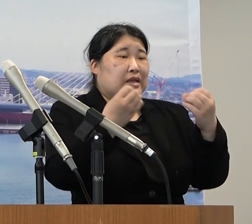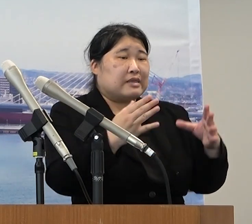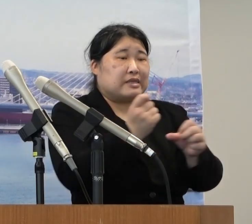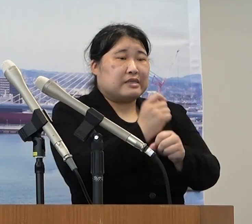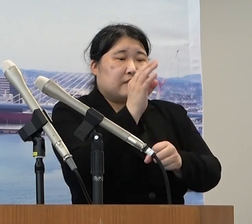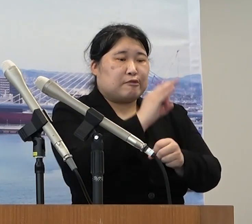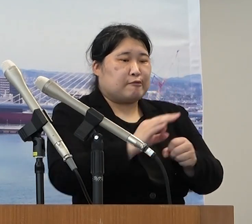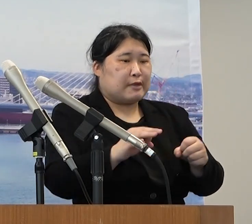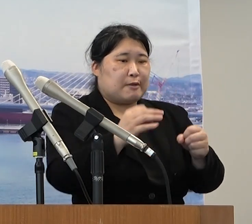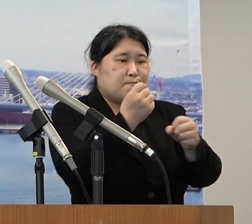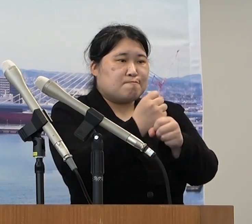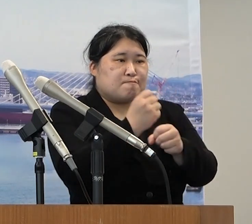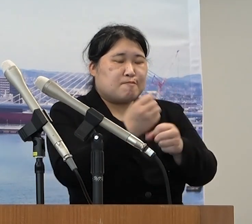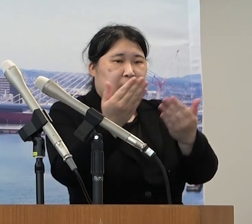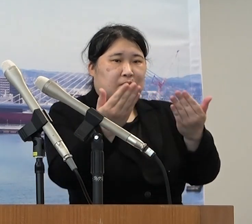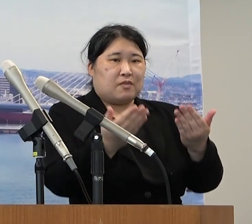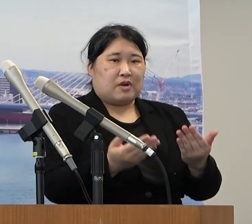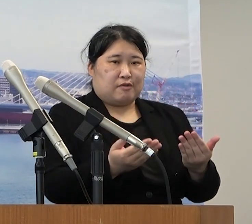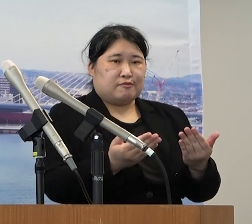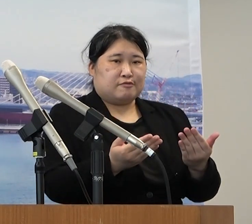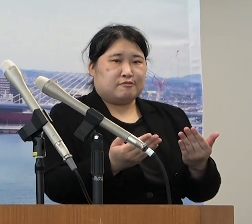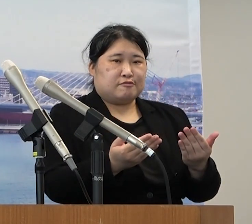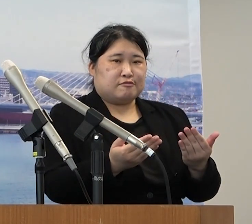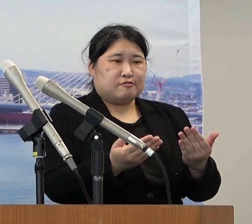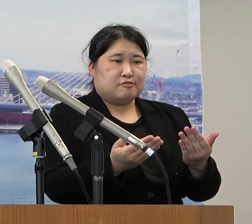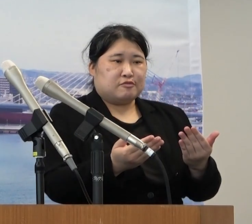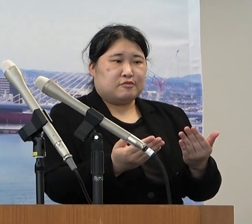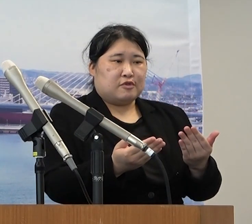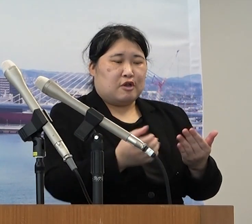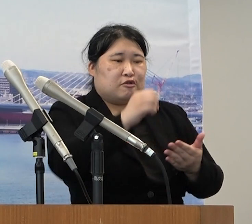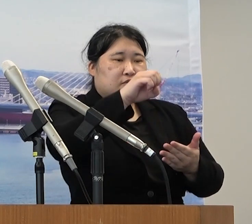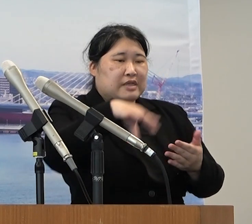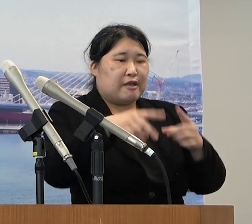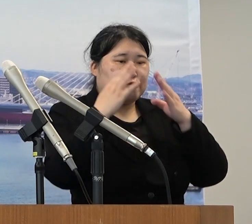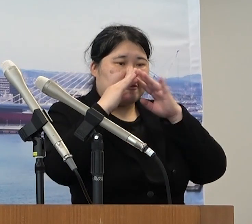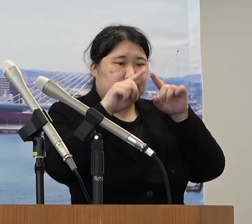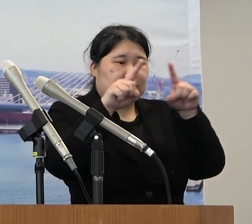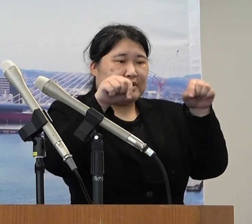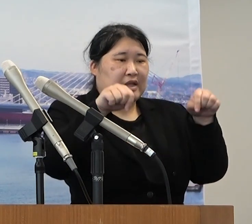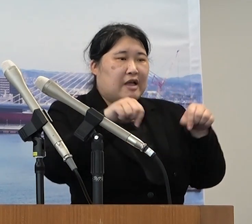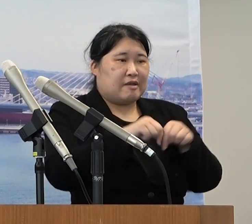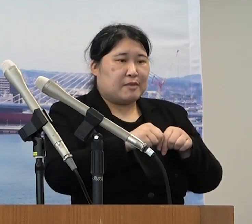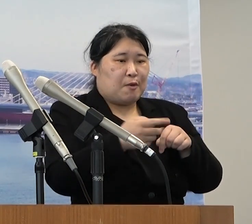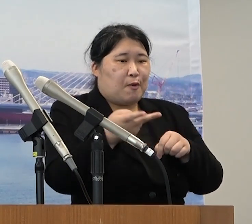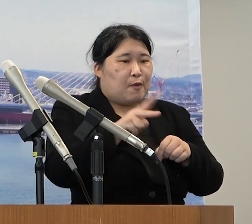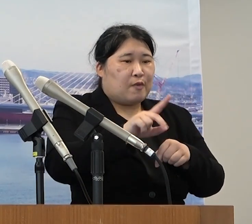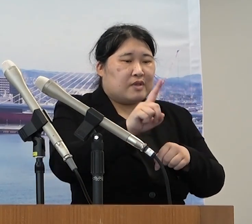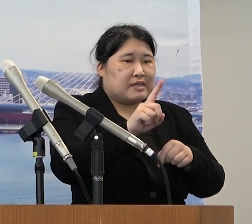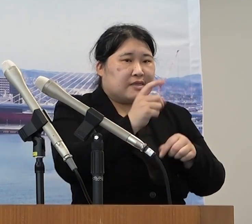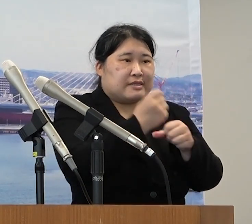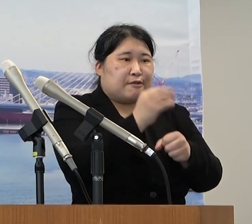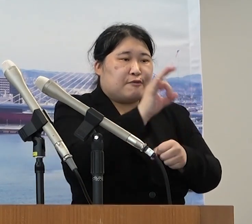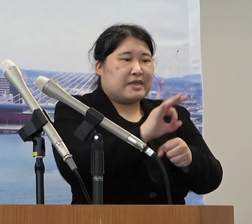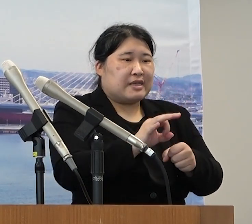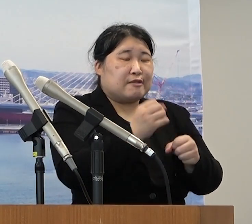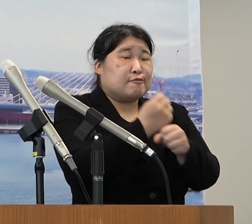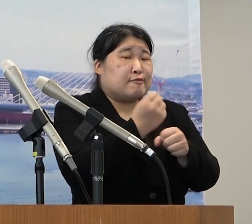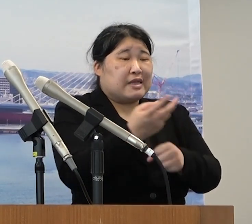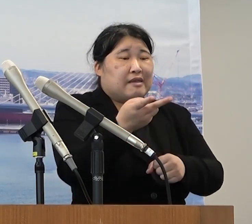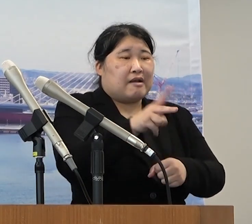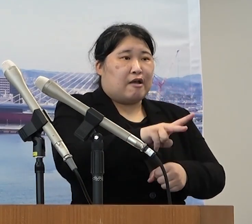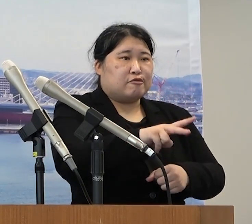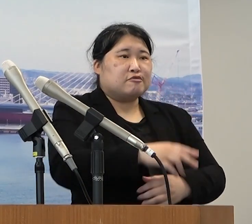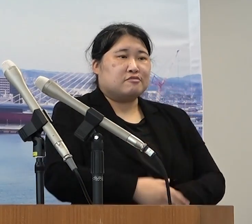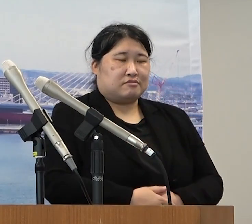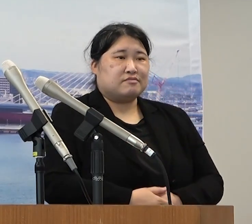を制作していただき、廃棄されるねぶたの和紙に新たな価値を創造するものでございます。